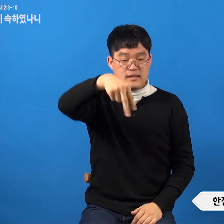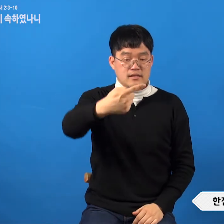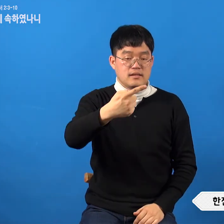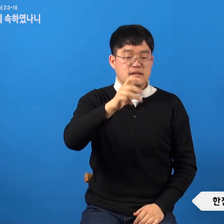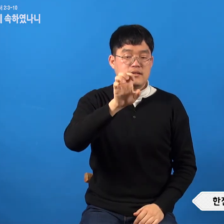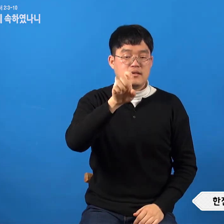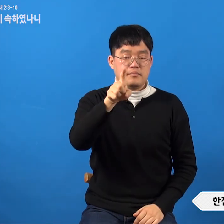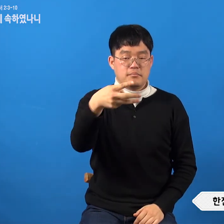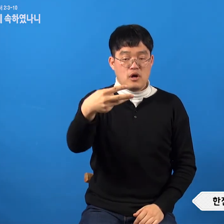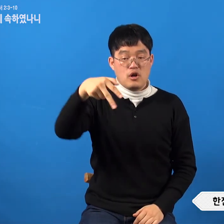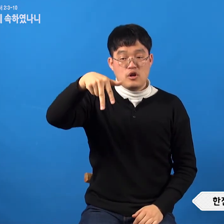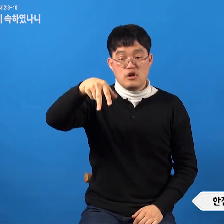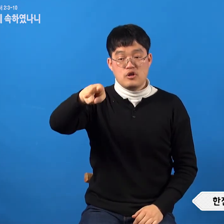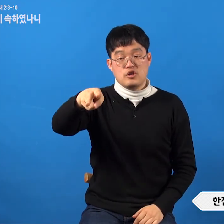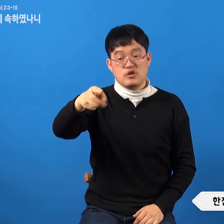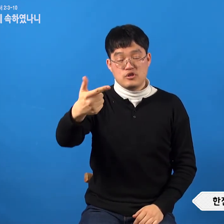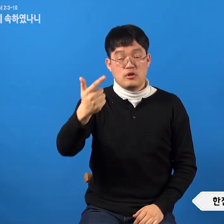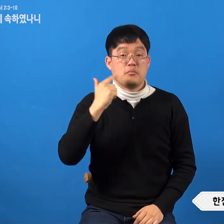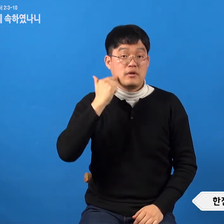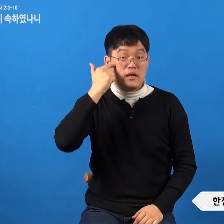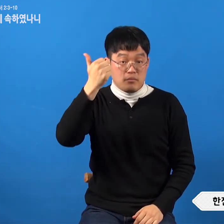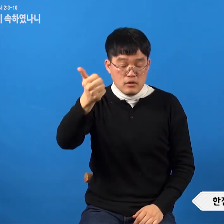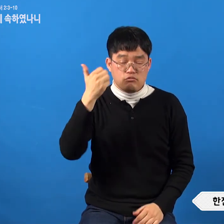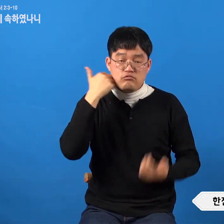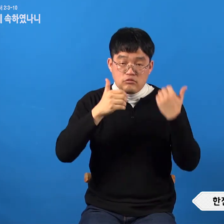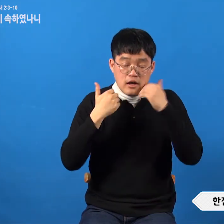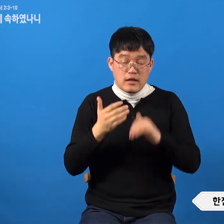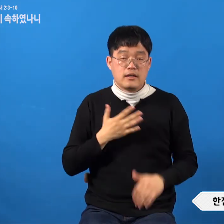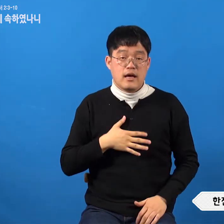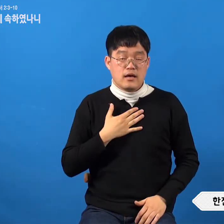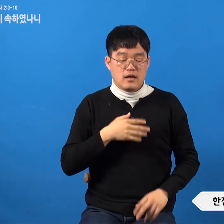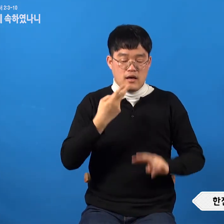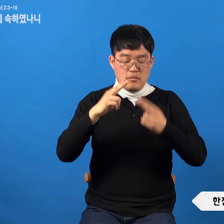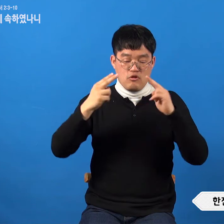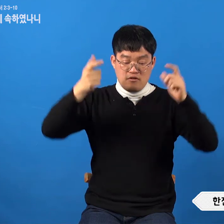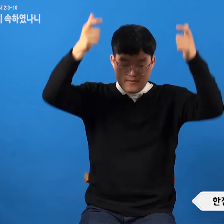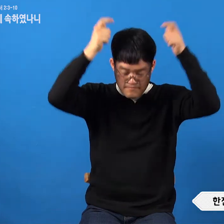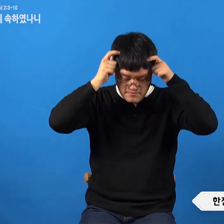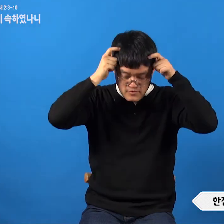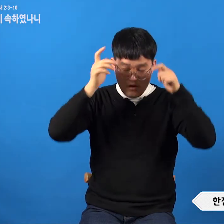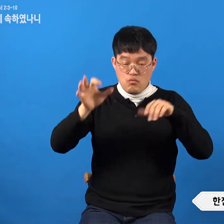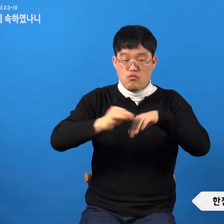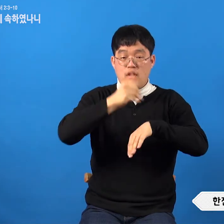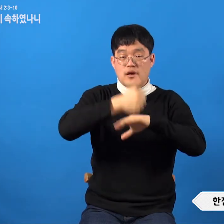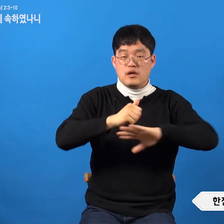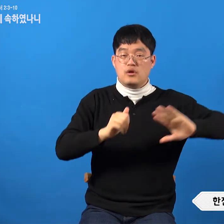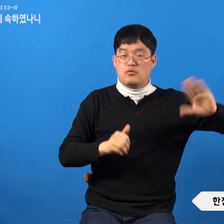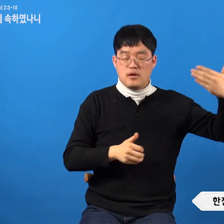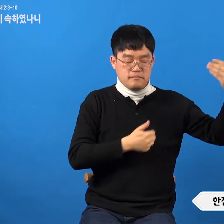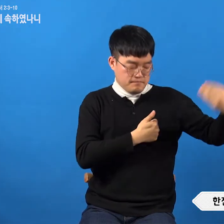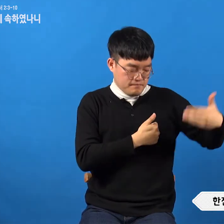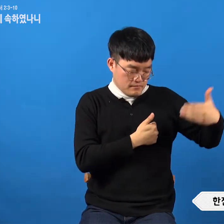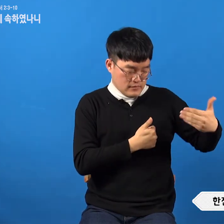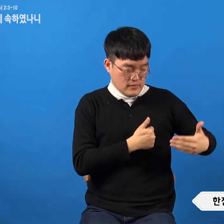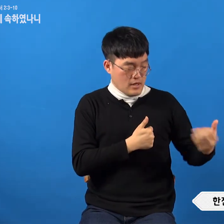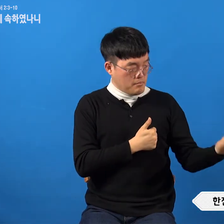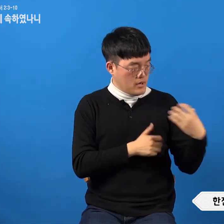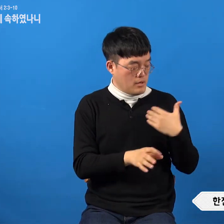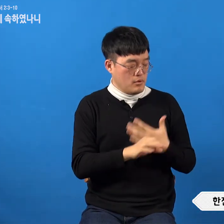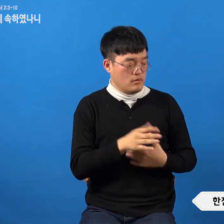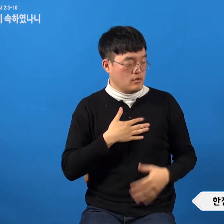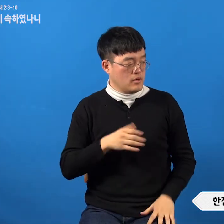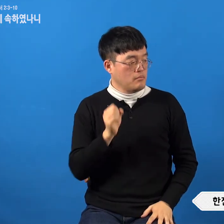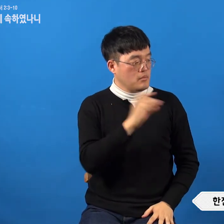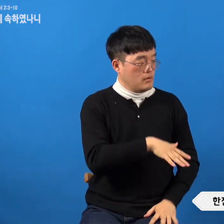이런 말을 했습니다. 누가 나더러 면류관을 쓰고 한 나라의 제왕이 되라고 한다면 나는 이렇게 말하리라.